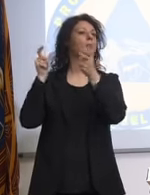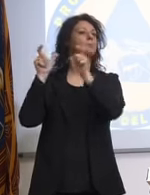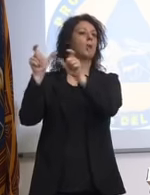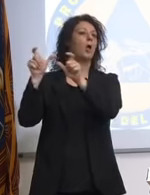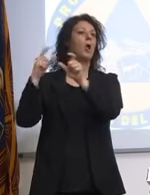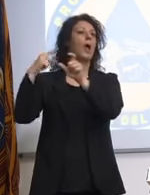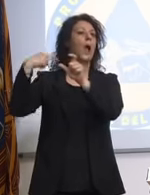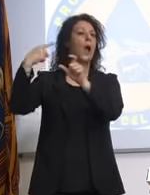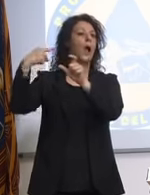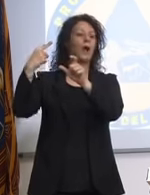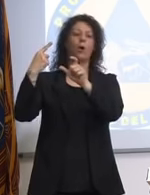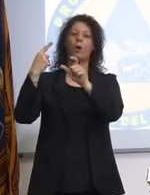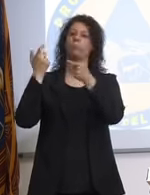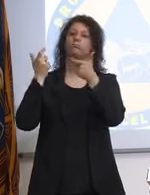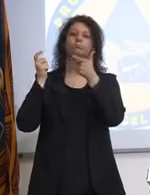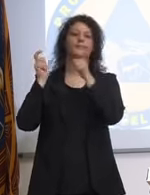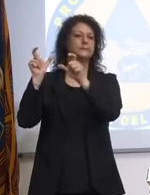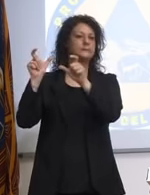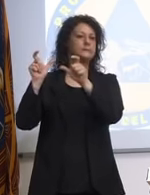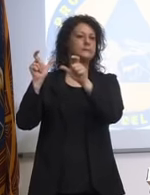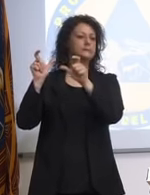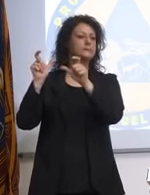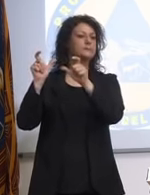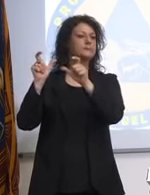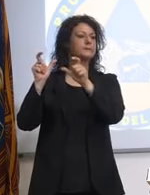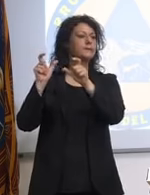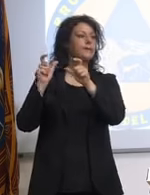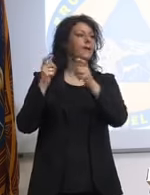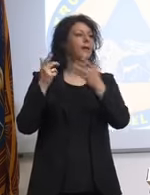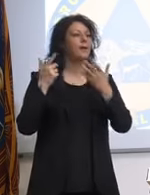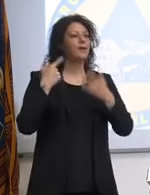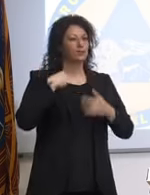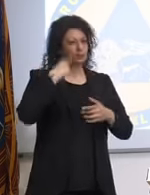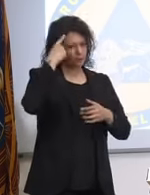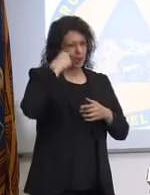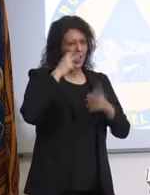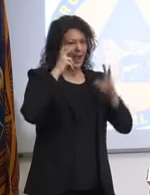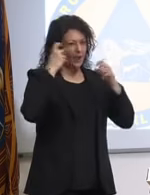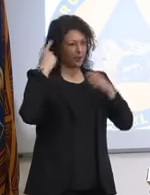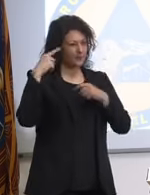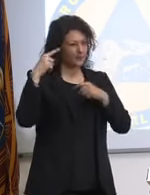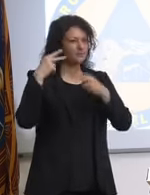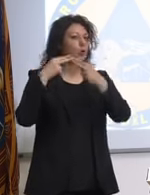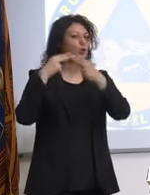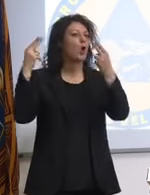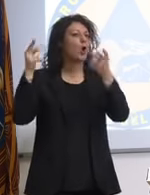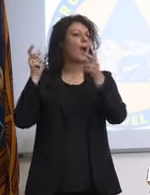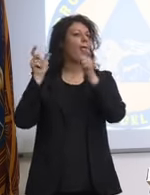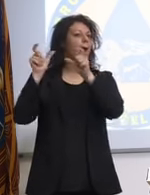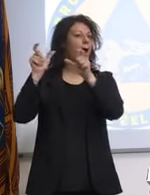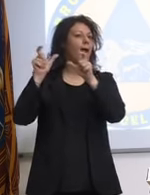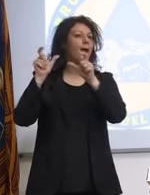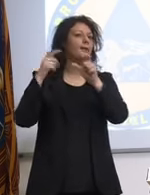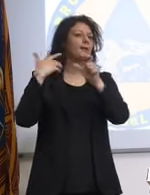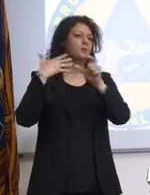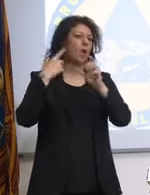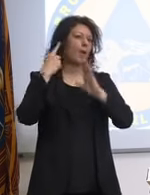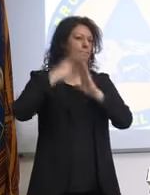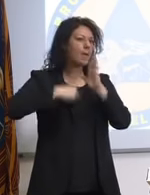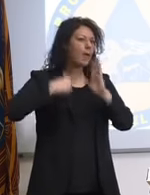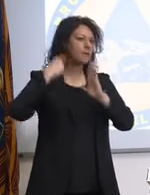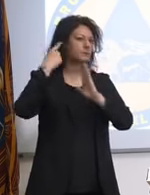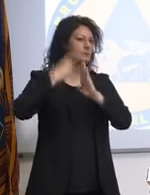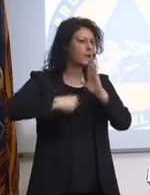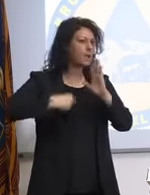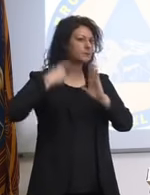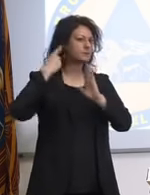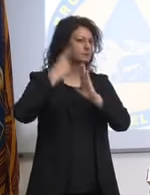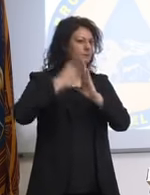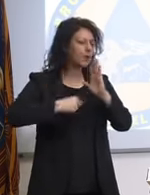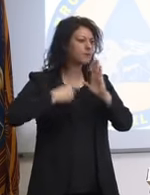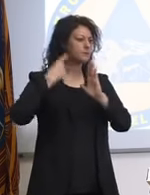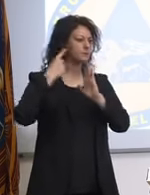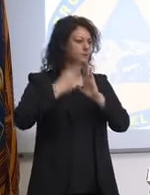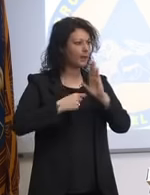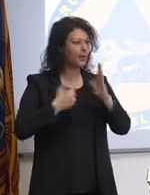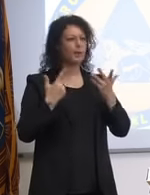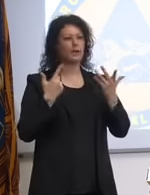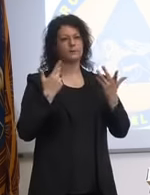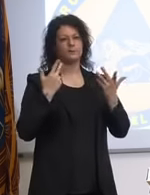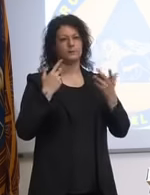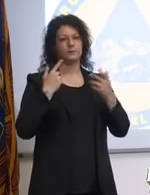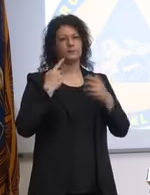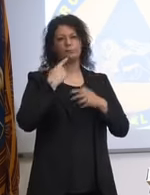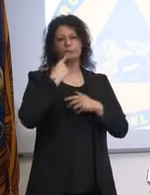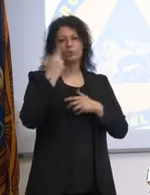difficili da sdoganare. Siccome questo tema ricorre ormai da due mesi, direi, e anche le sue parole si parlava per il limite dovuto al rischio